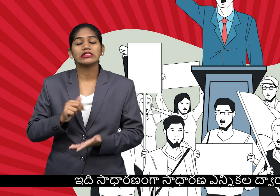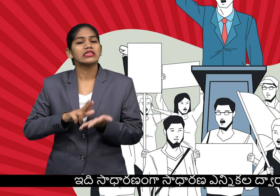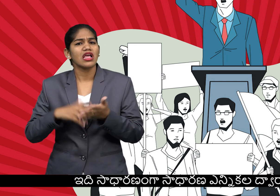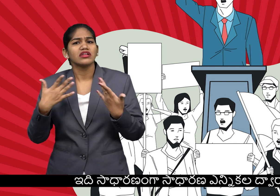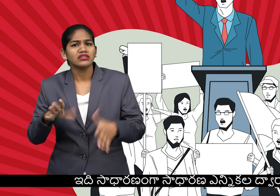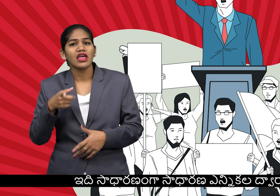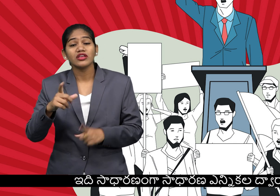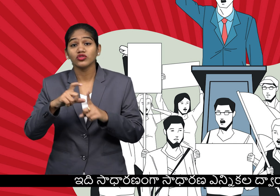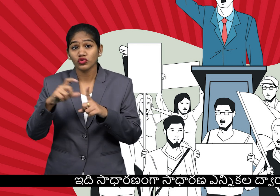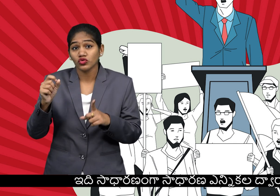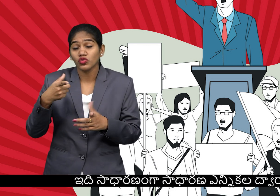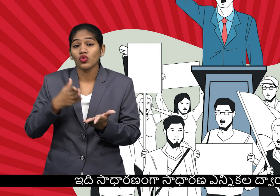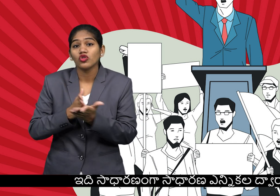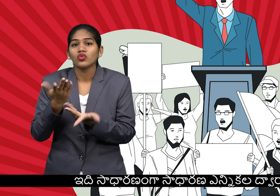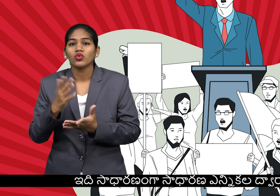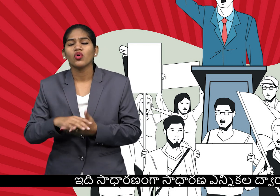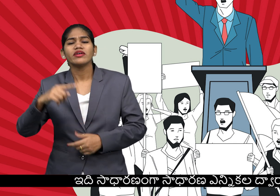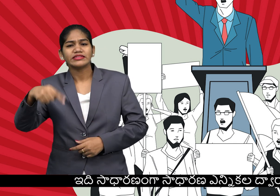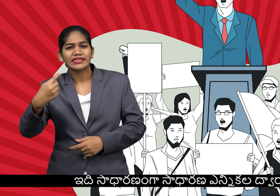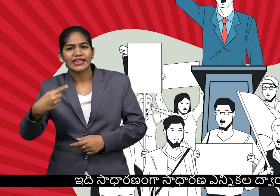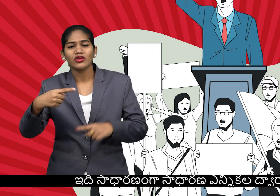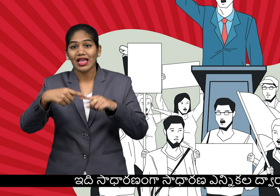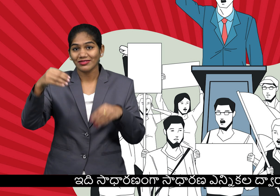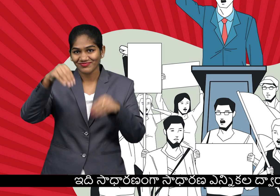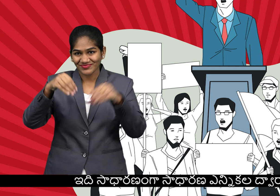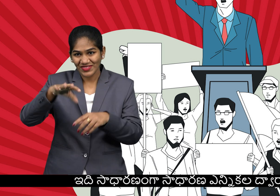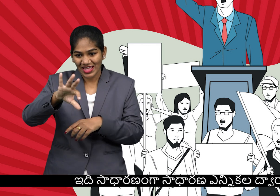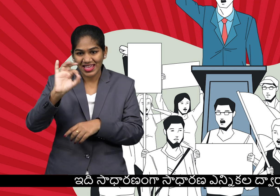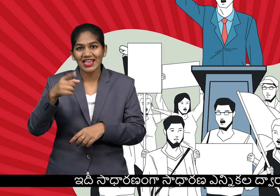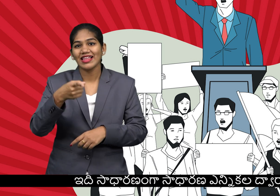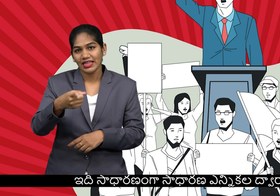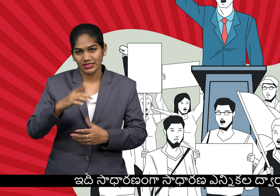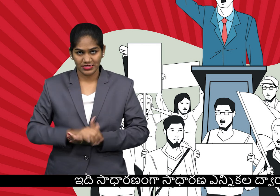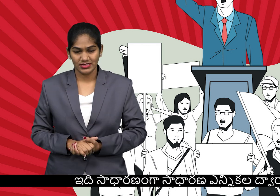ఇది సాధారణంగా సాధారణ ఎన్నికల ద్వారా జరుగుతుంది.